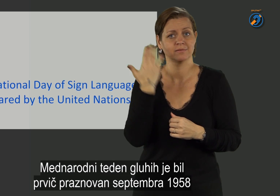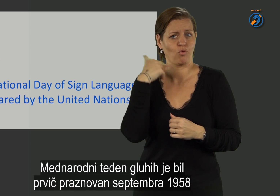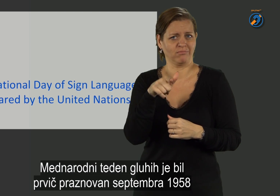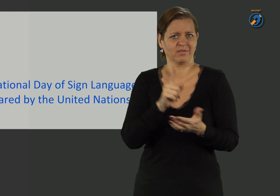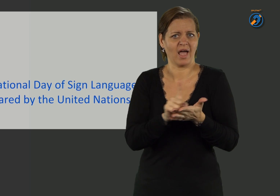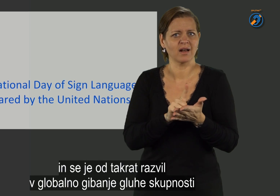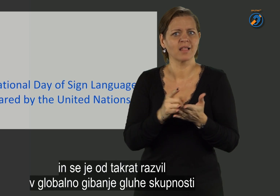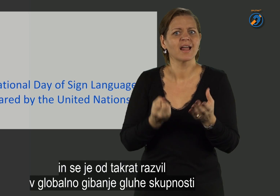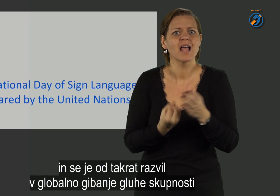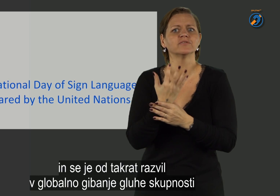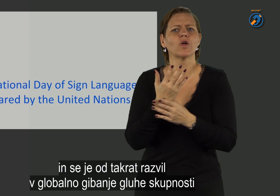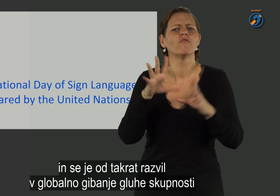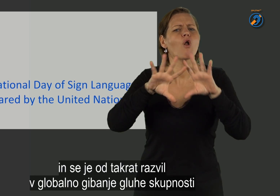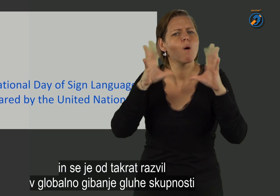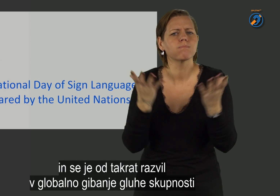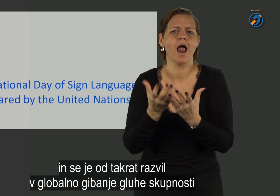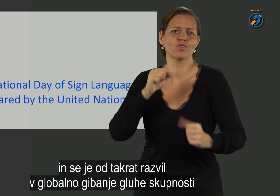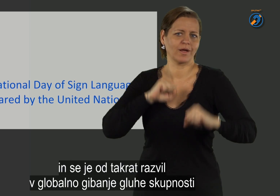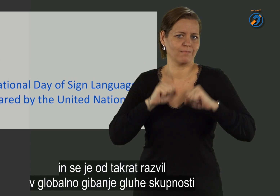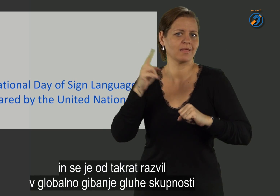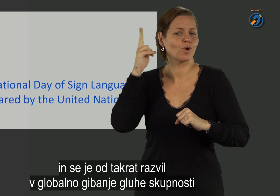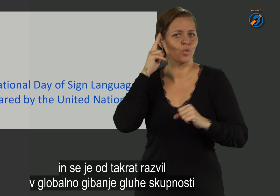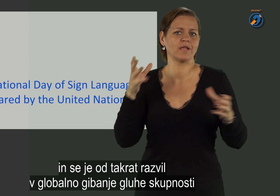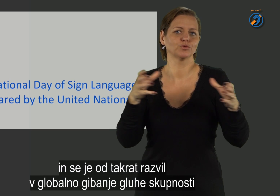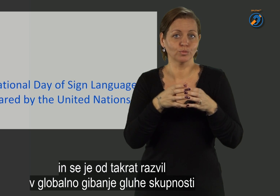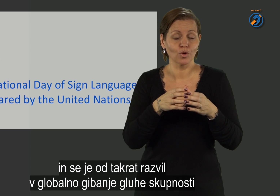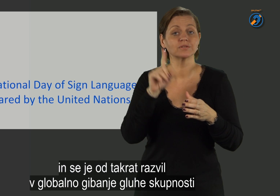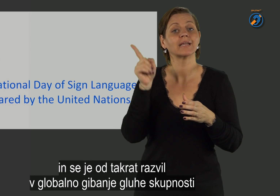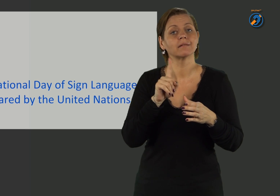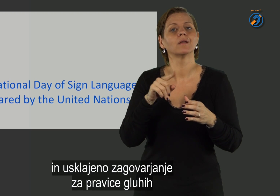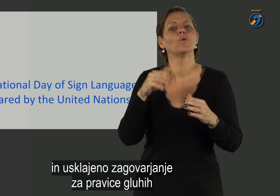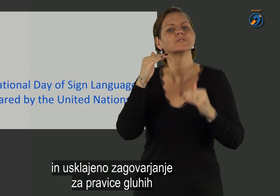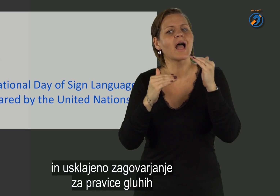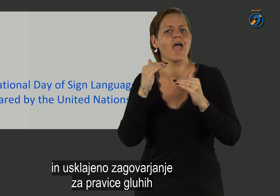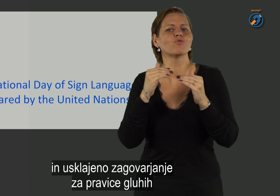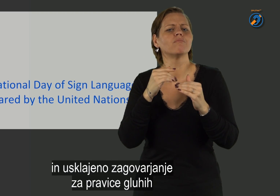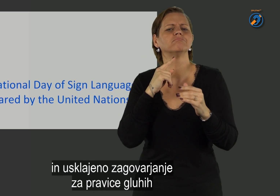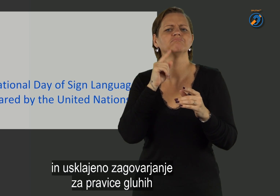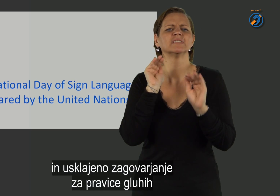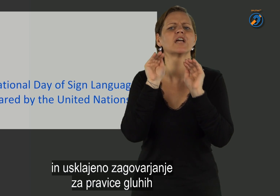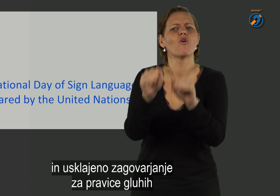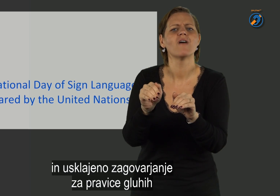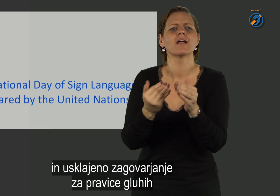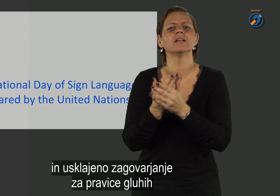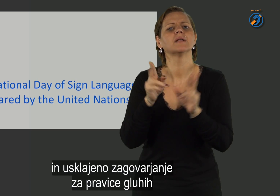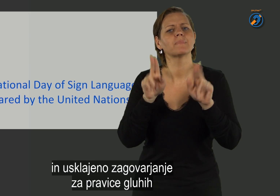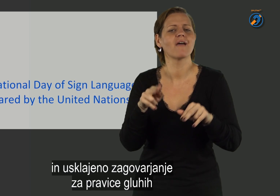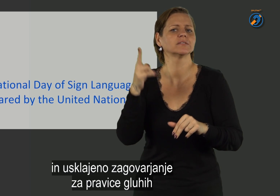se je od takrat razvil v globalno gibanje gluhe skupnosti in usklajeno zagovarjanje za pravice gluhih v